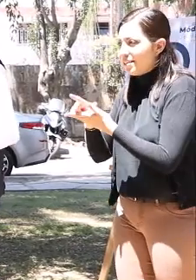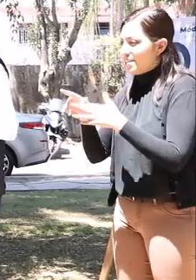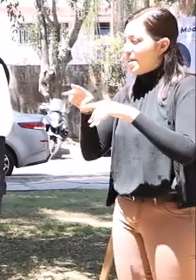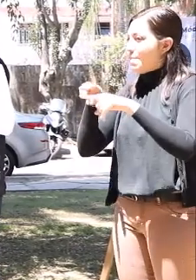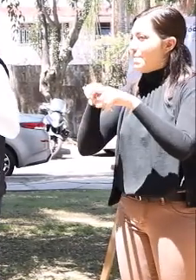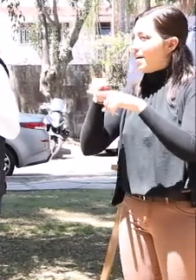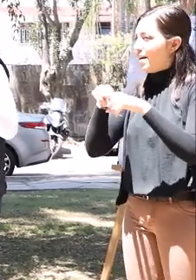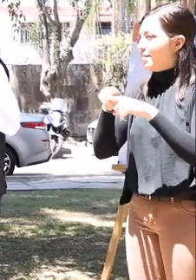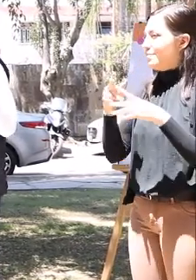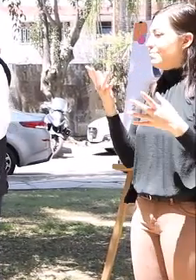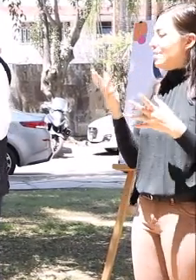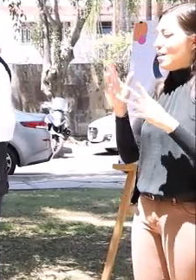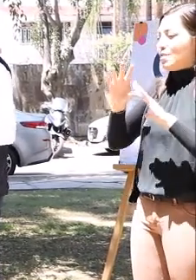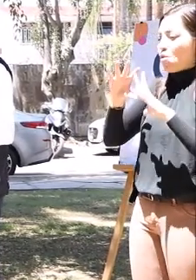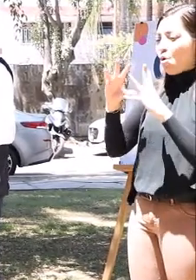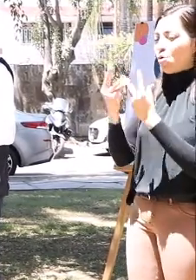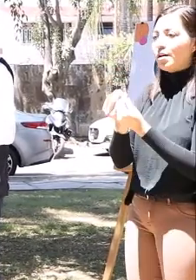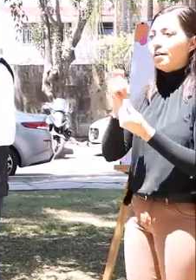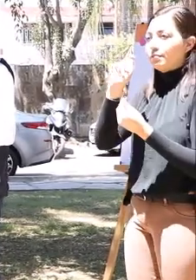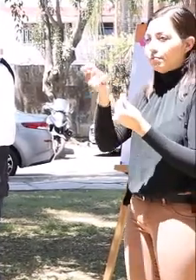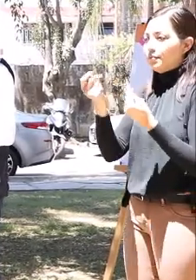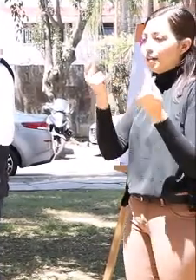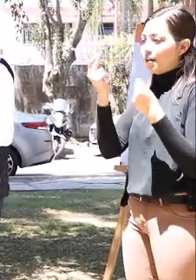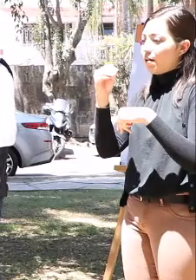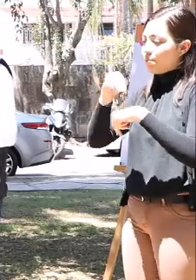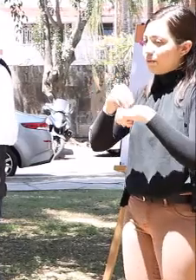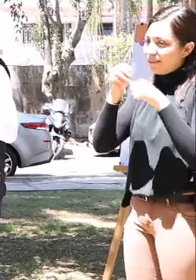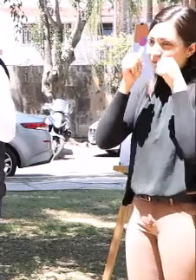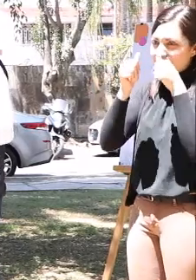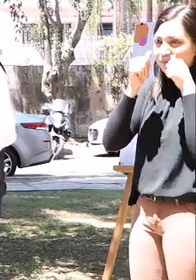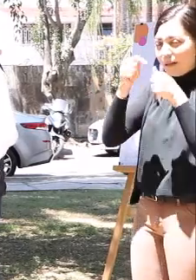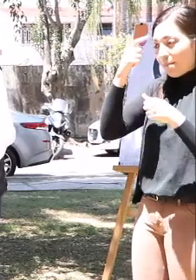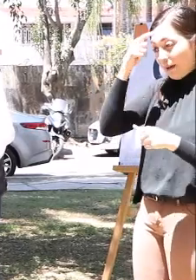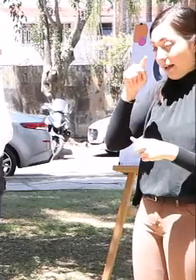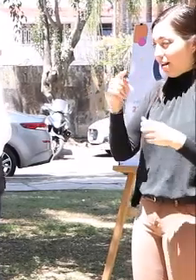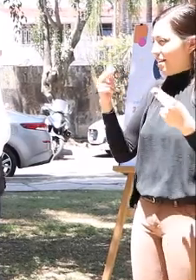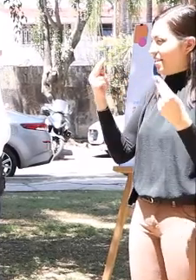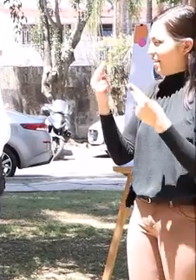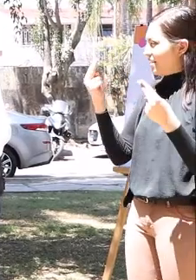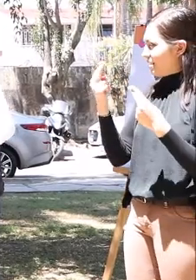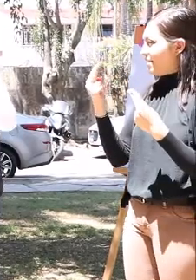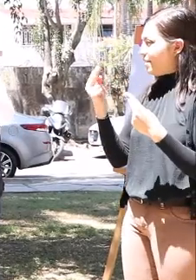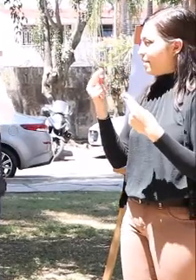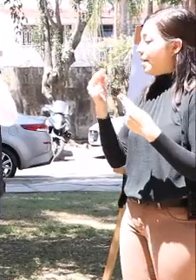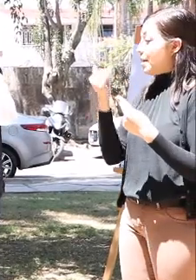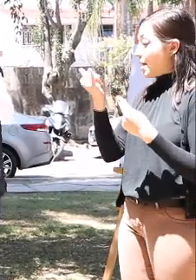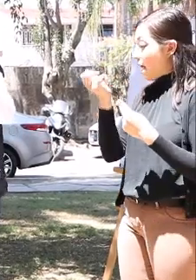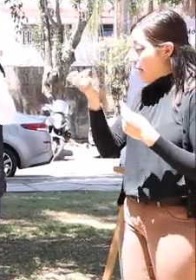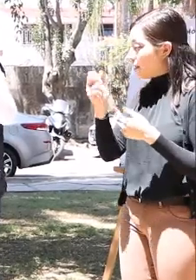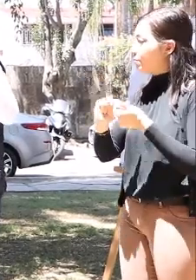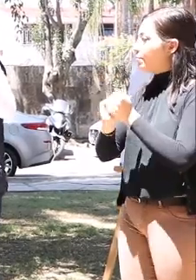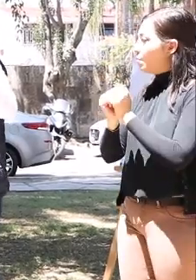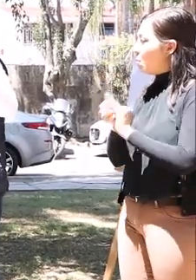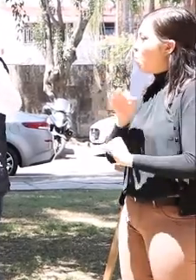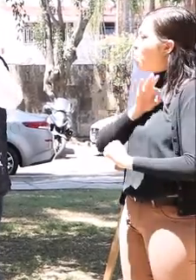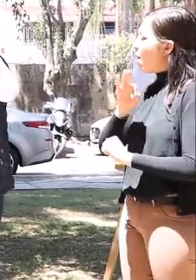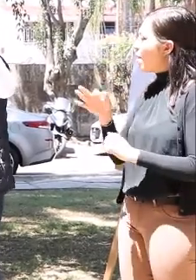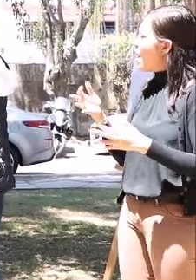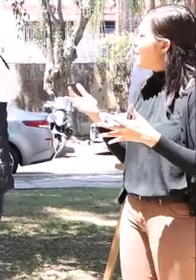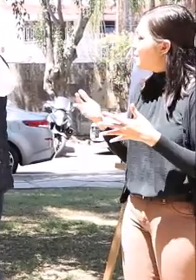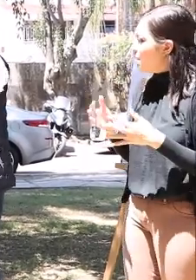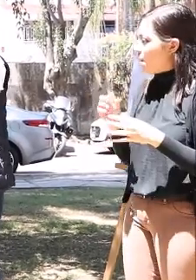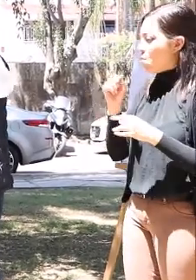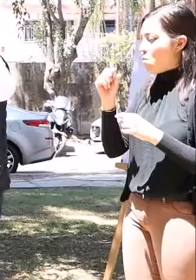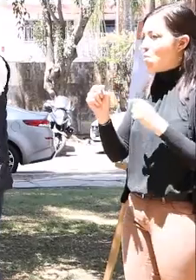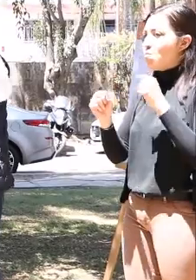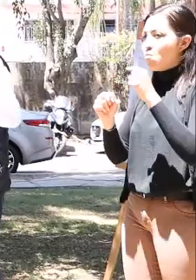parques, un seguimiento a todo lo que está ayudando a que haya incivilidades, y empezar con lo que podemos, con lo poco, e